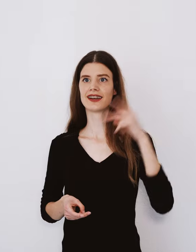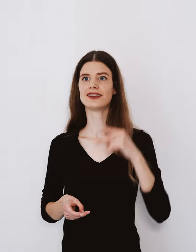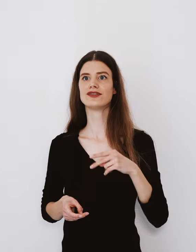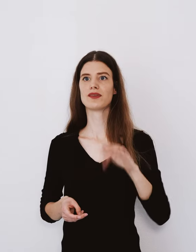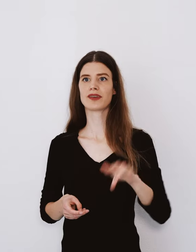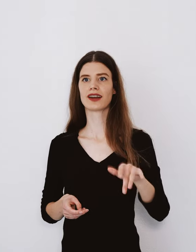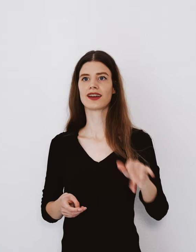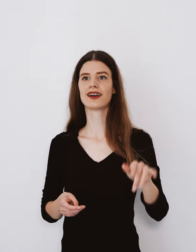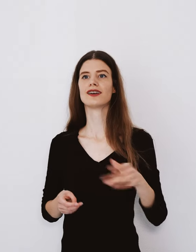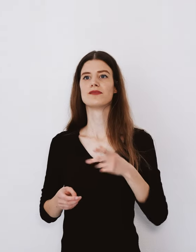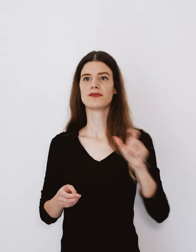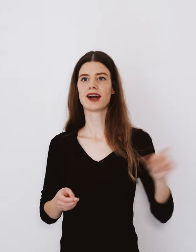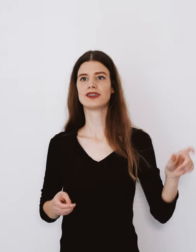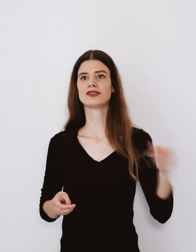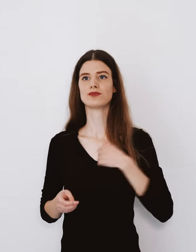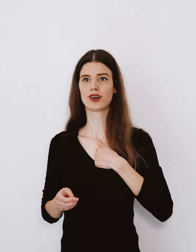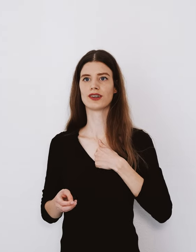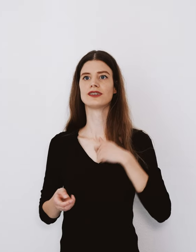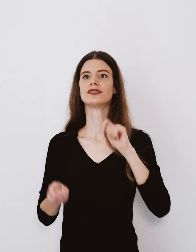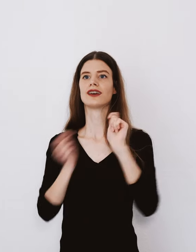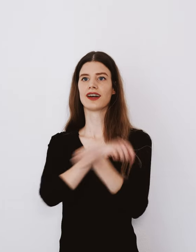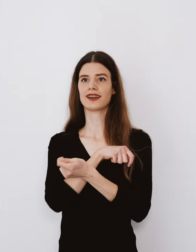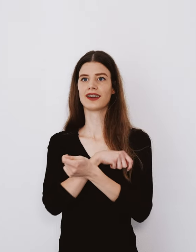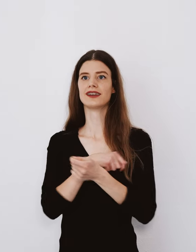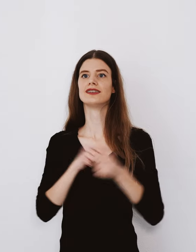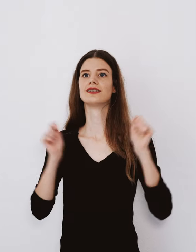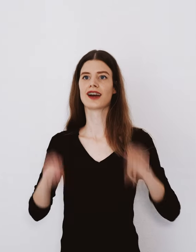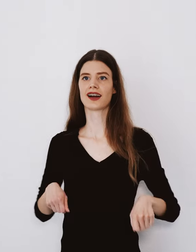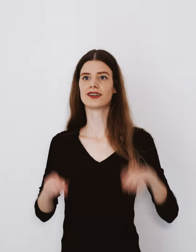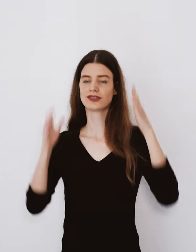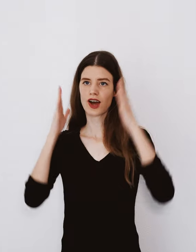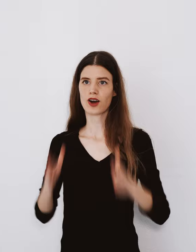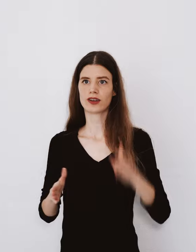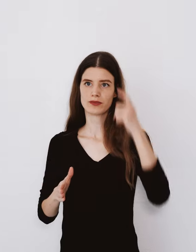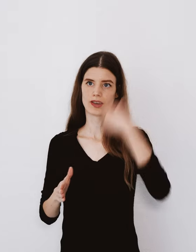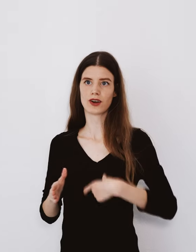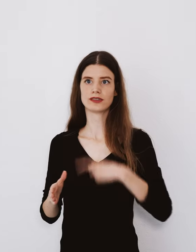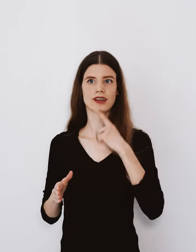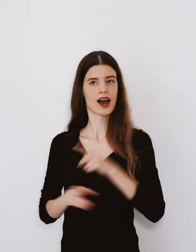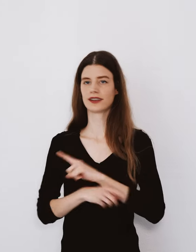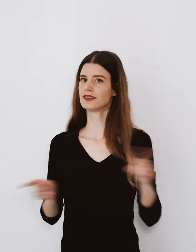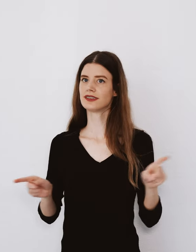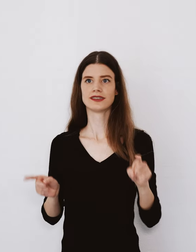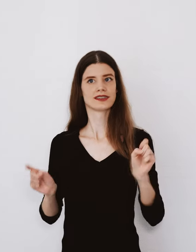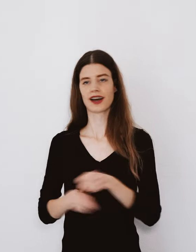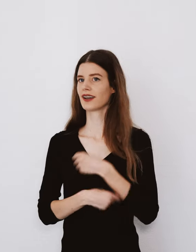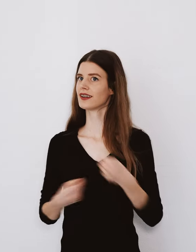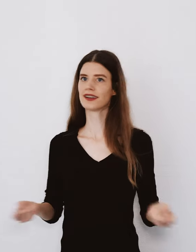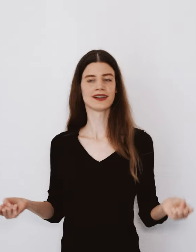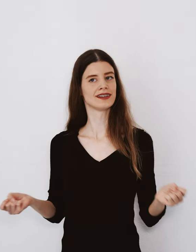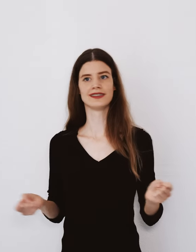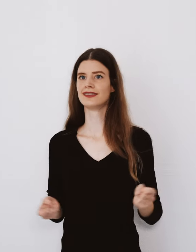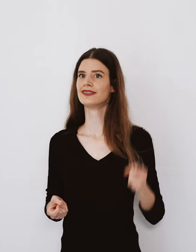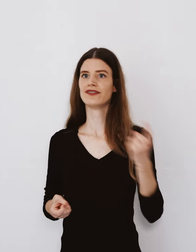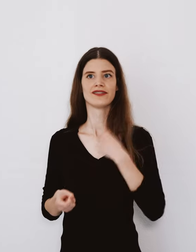verstehen. Doch manche Menschen haben Scheu, wenn etwas anders ist. Hab Vertrauen in uns und sagt nicht immer, ihr